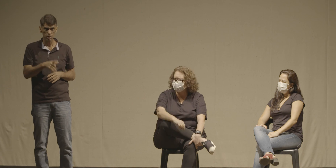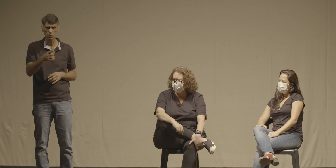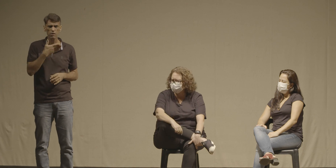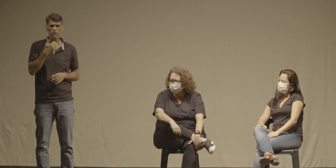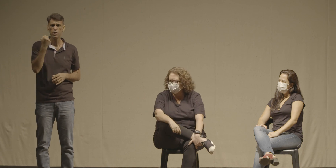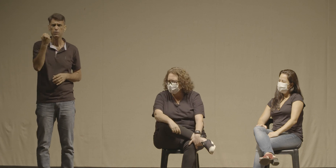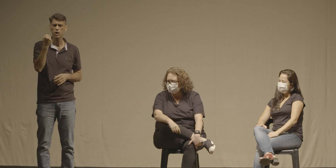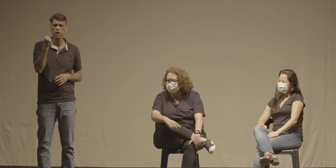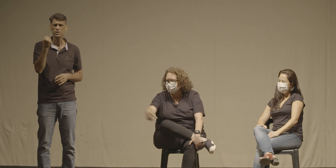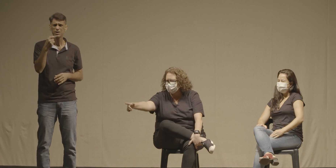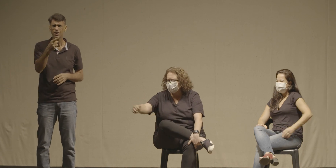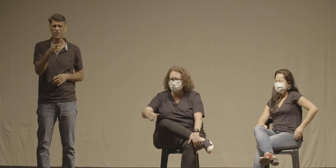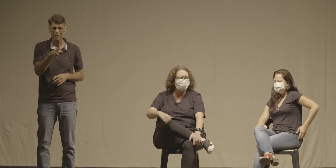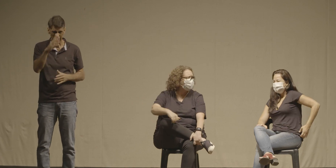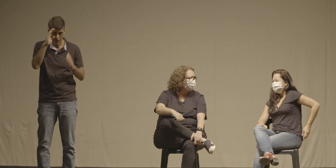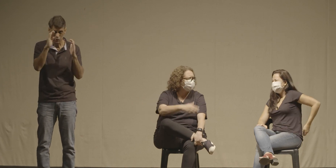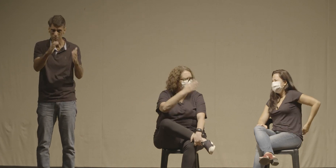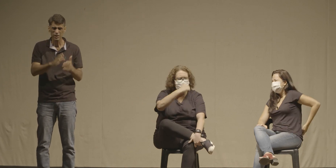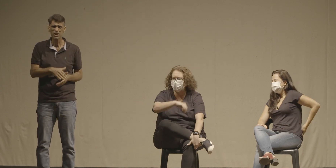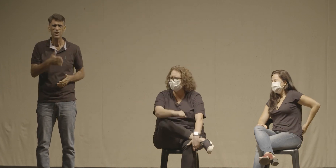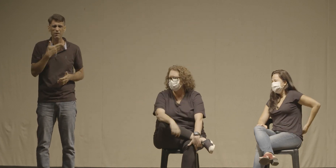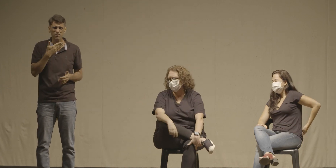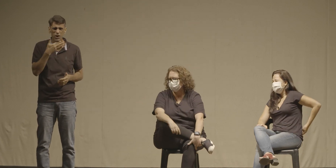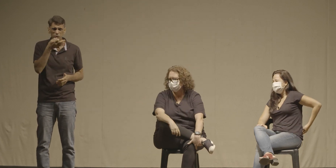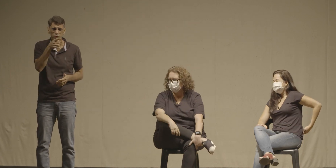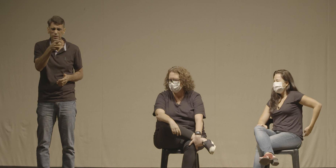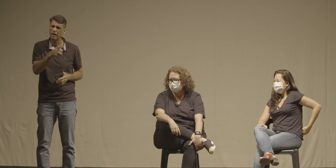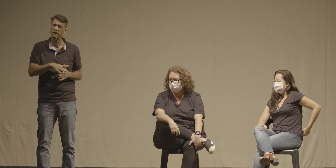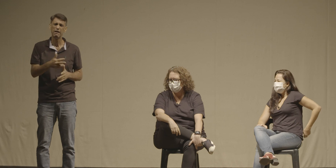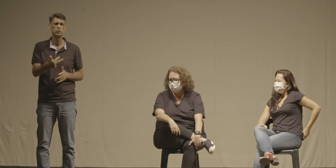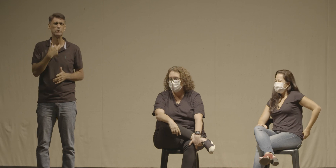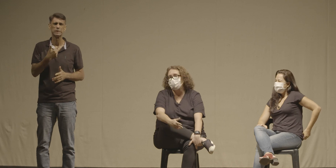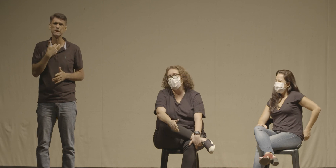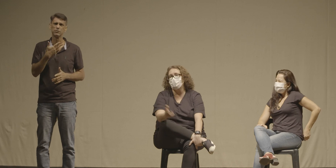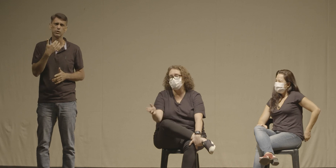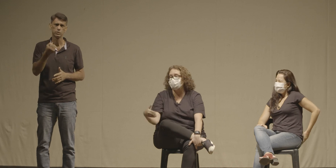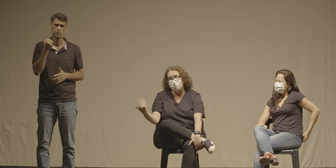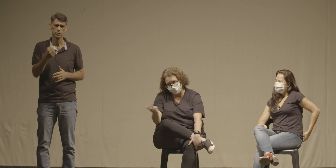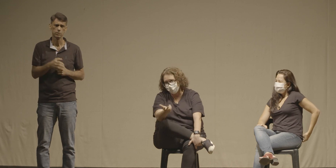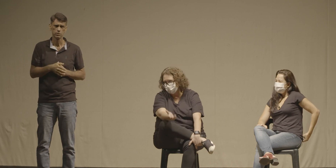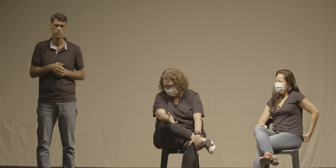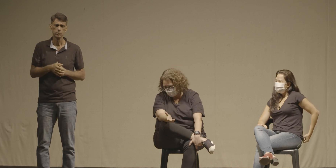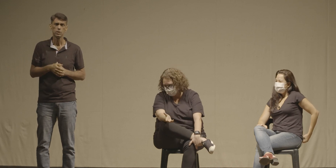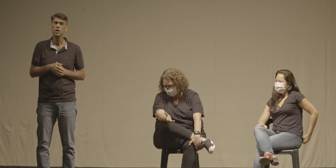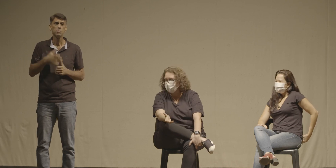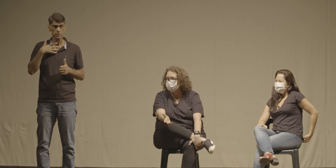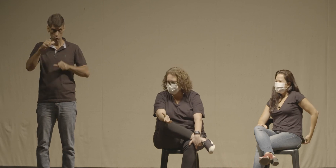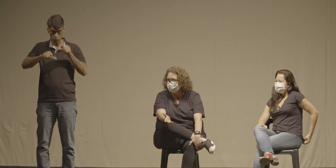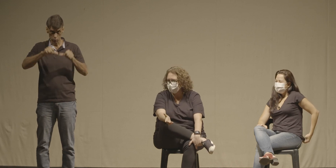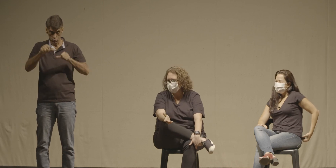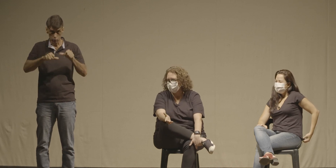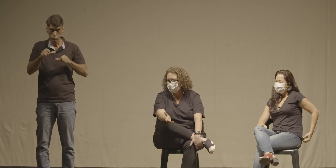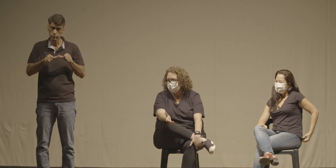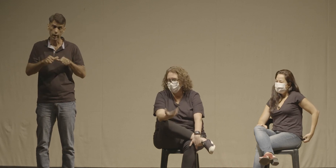engrossar essa voz. Ninguém vai te respeitar aqui não se você falar desse jeito. Eu falei, não, eu preciso mudar de gênero, né? A senhora quer que eu mude